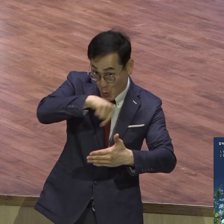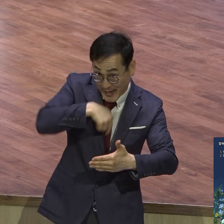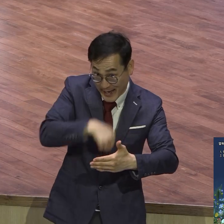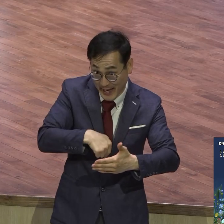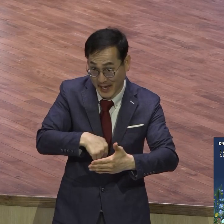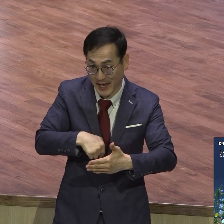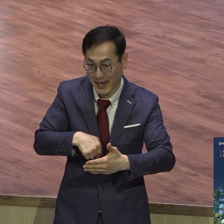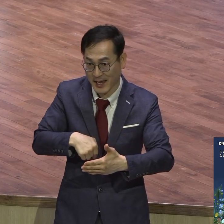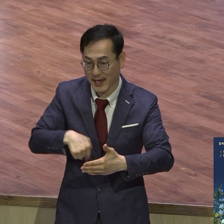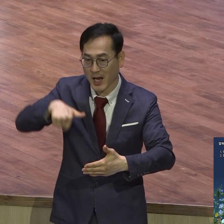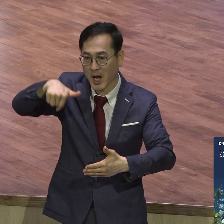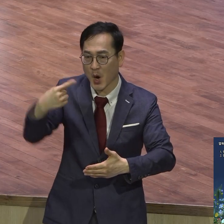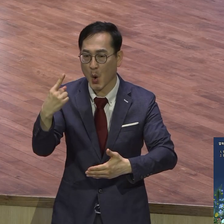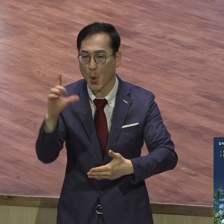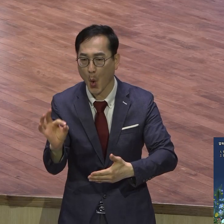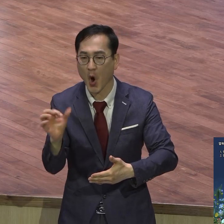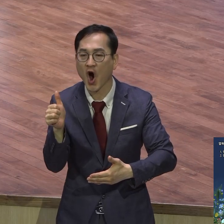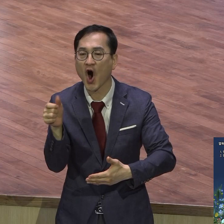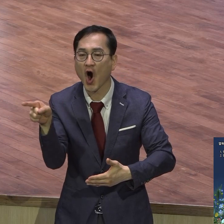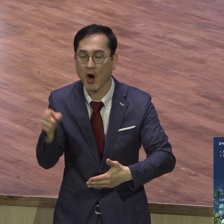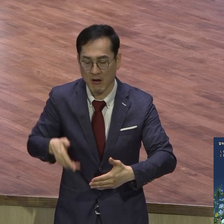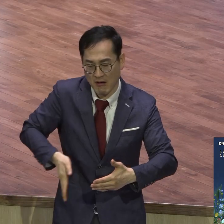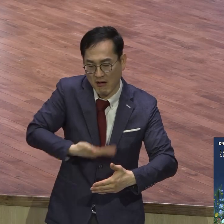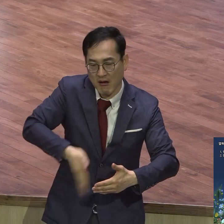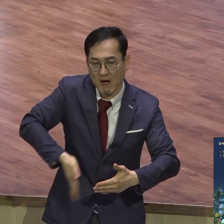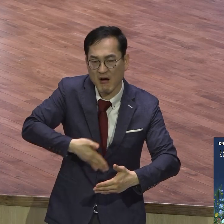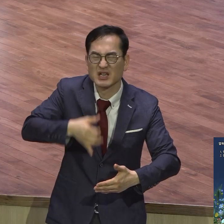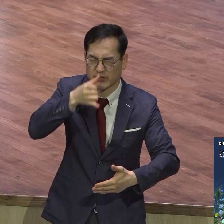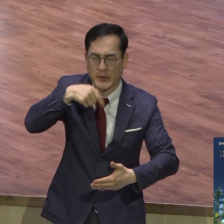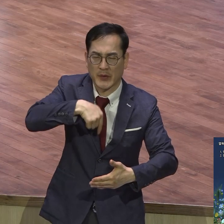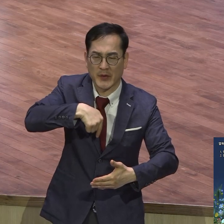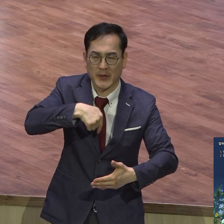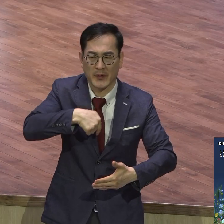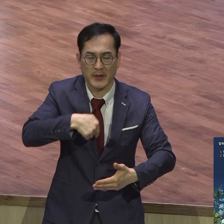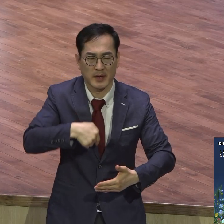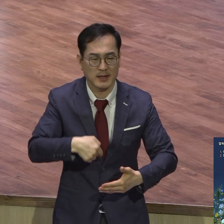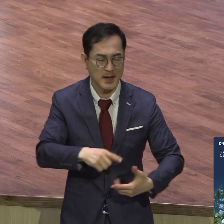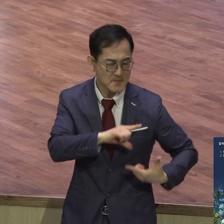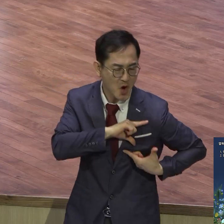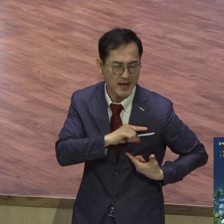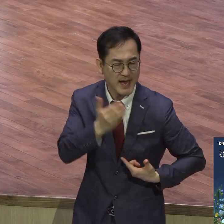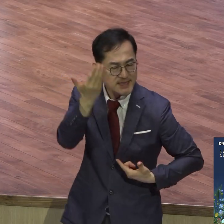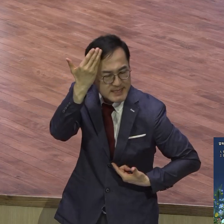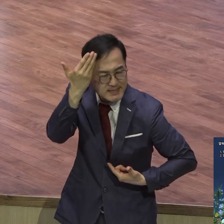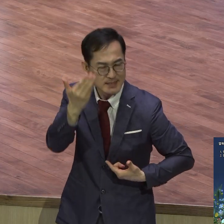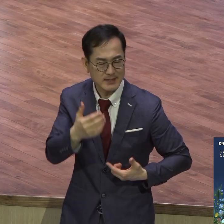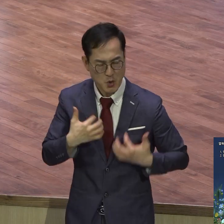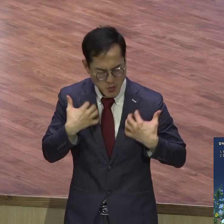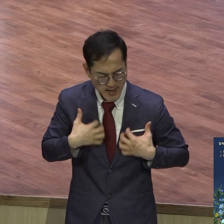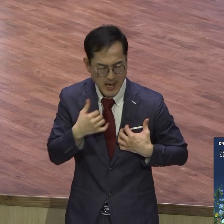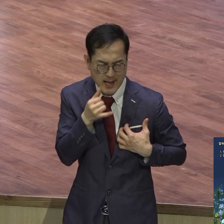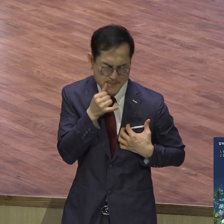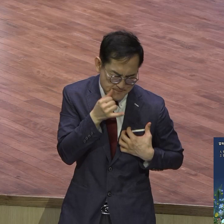고무를 집어넣었다. 괴상 권력으로 맹예로 쾌락으로 지식으로 인기로 다